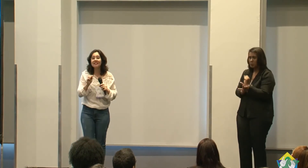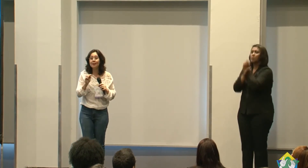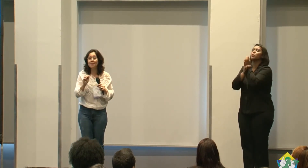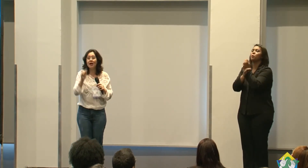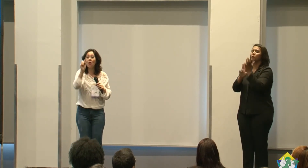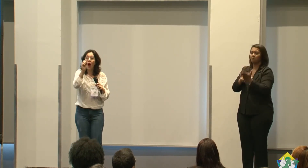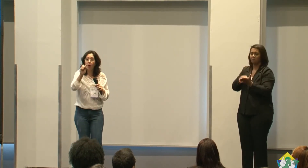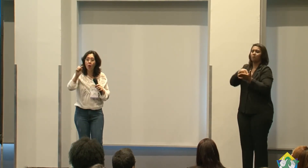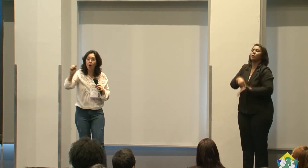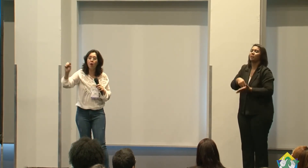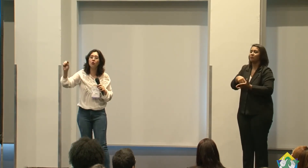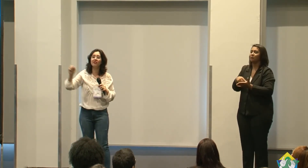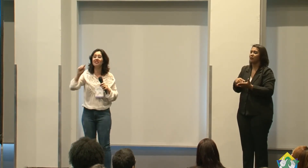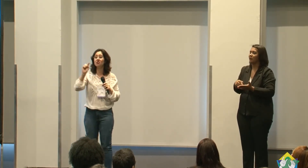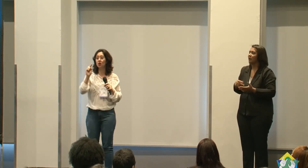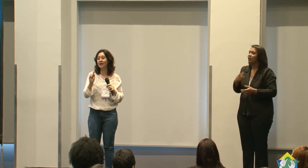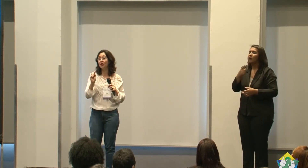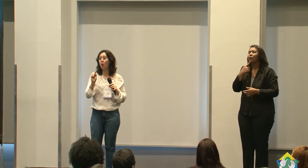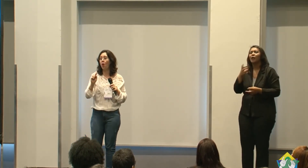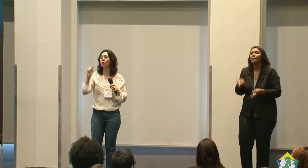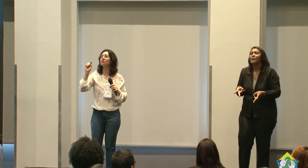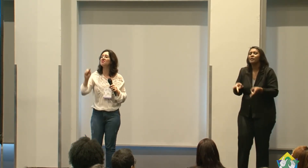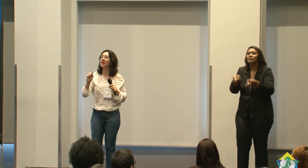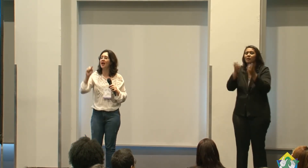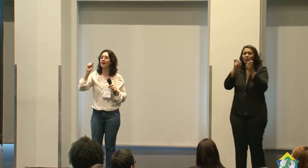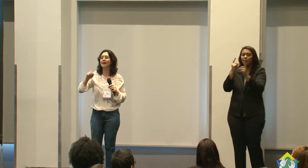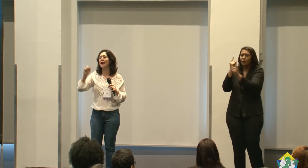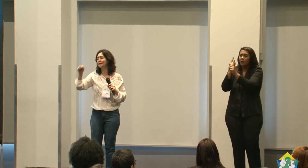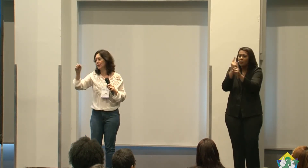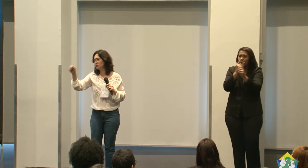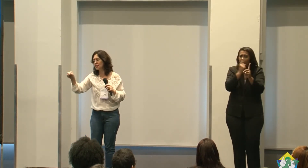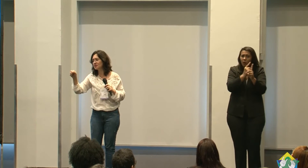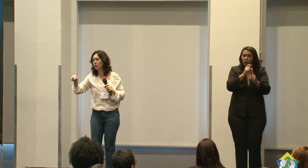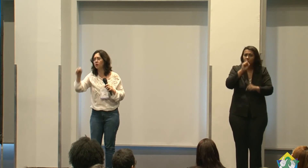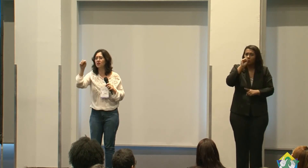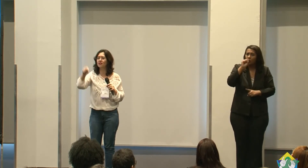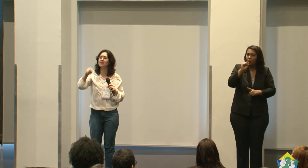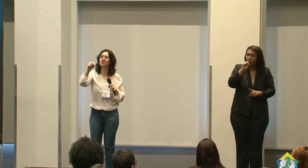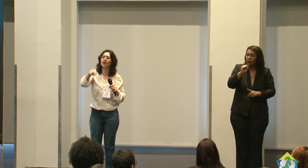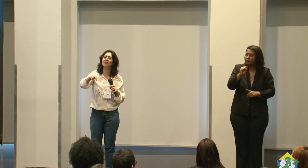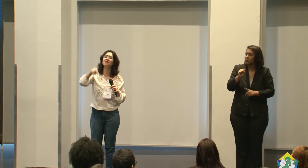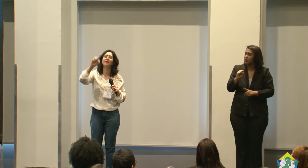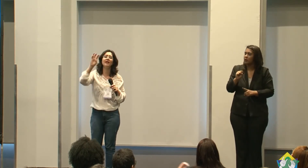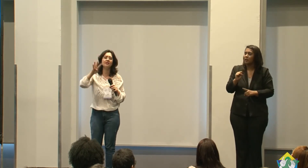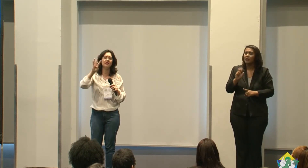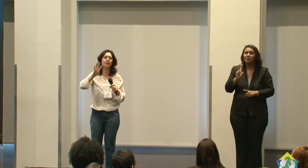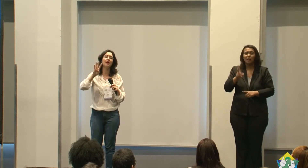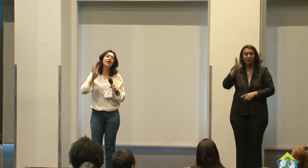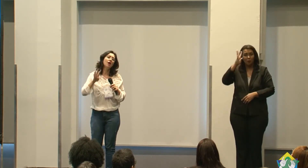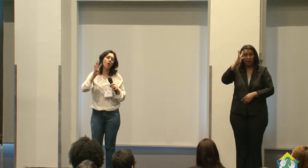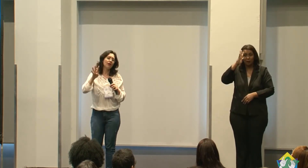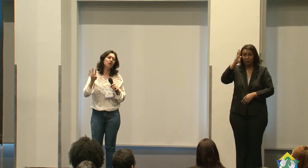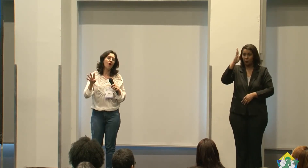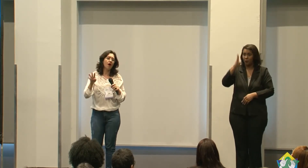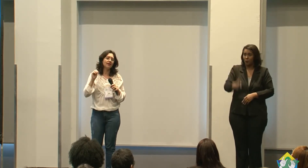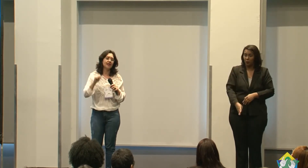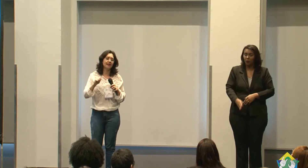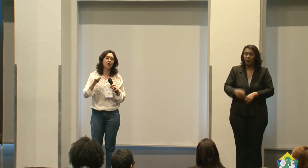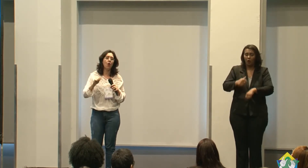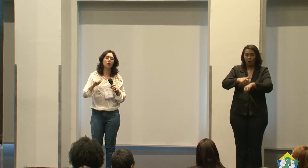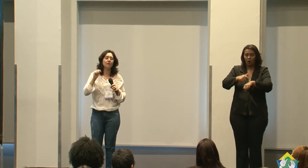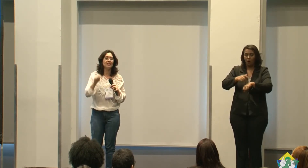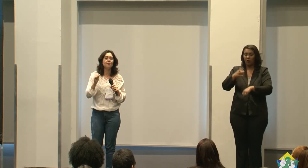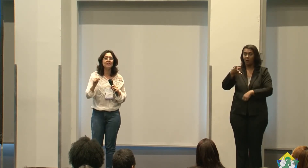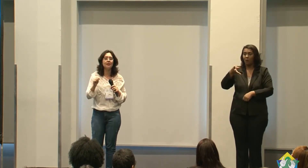ele percebeu ao longo desses 8 encontros, esses encontros aconteciam às quartas-feiras, sempre 4 horas